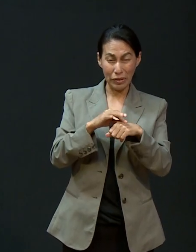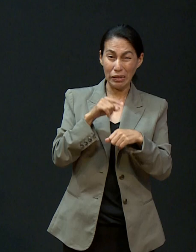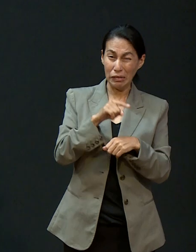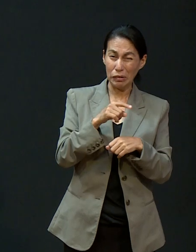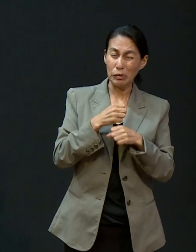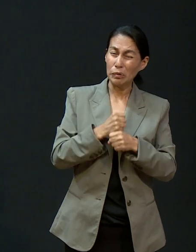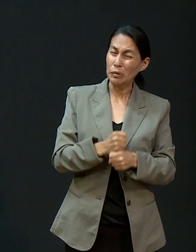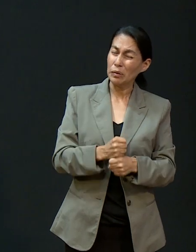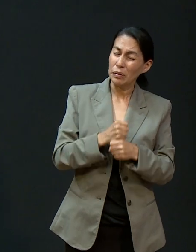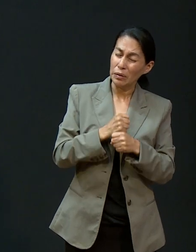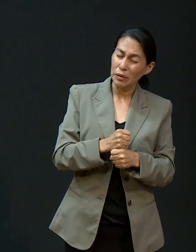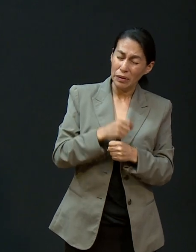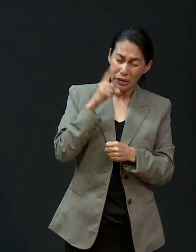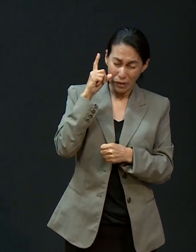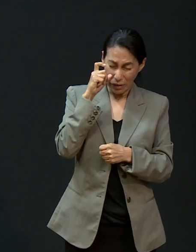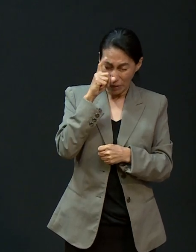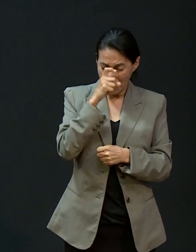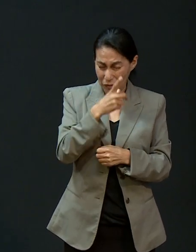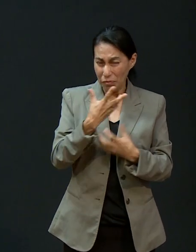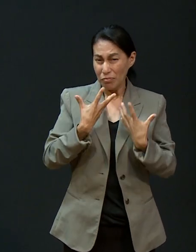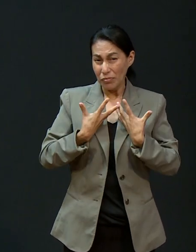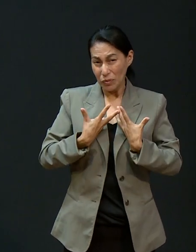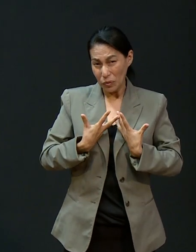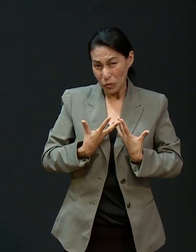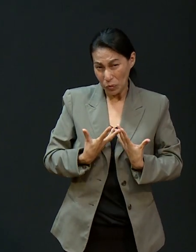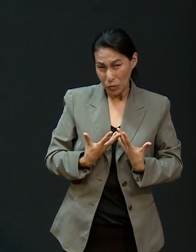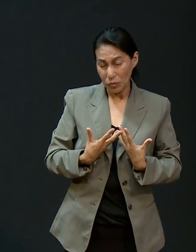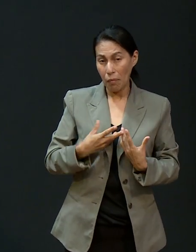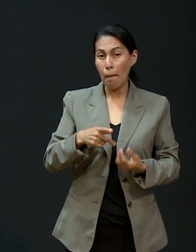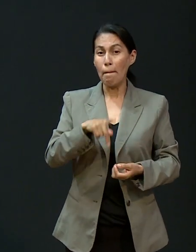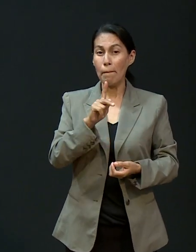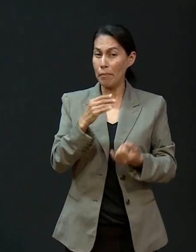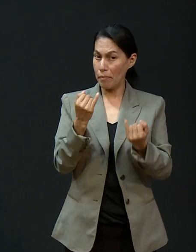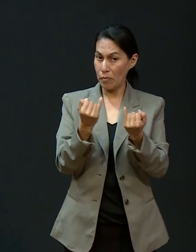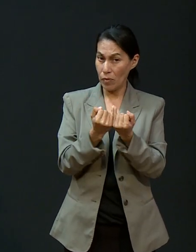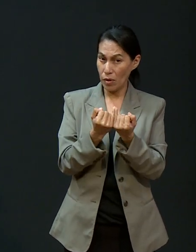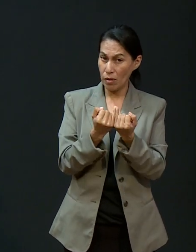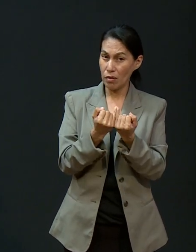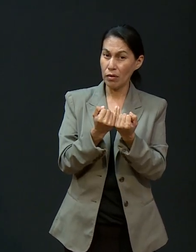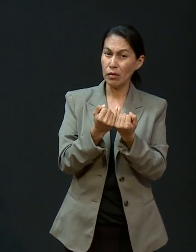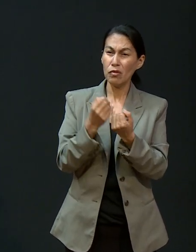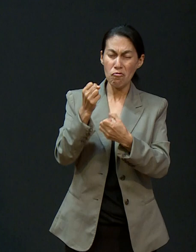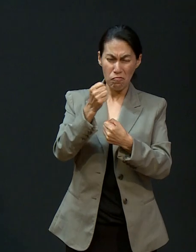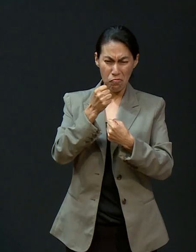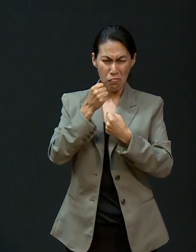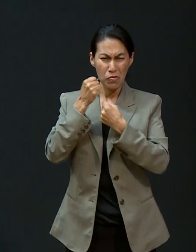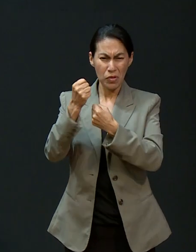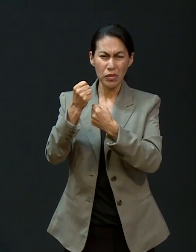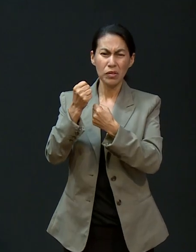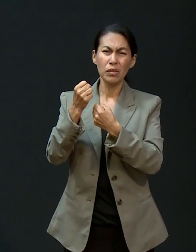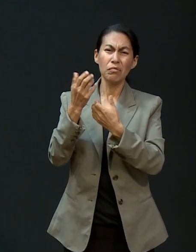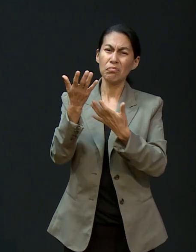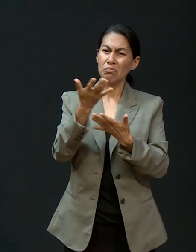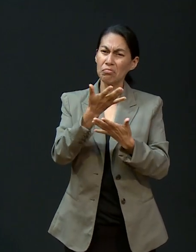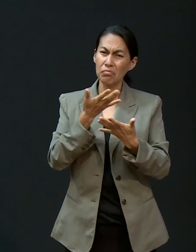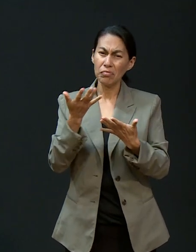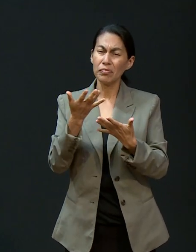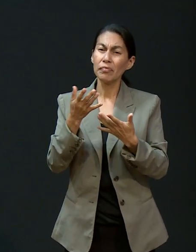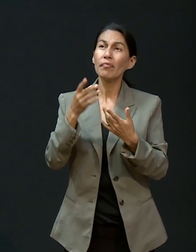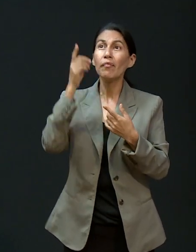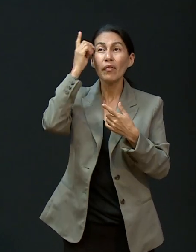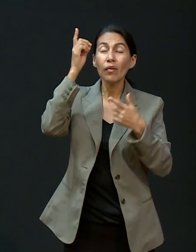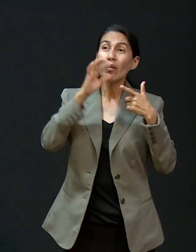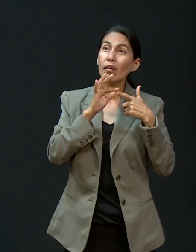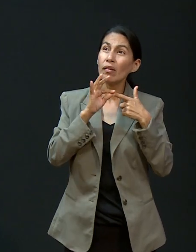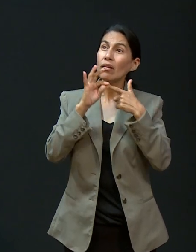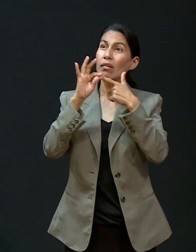gran angustia y de dolor. Pero también en momentos donde se requiere fuerza, provisión, recursos,